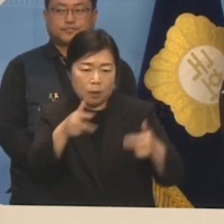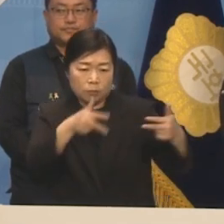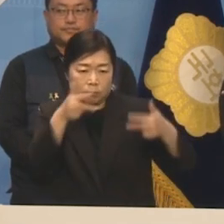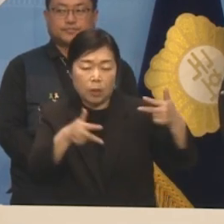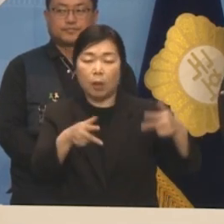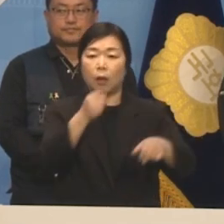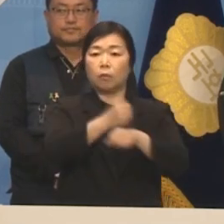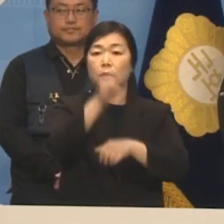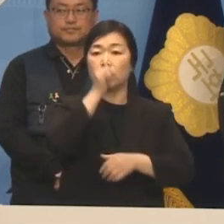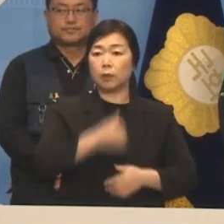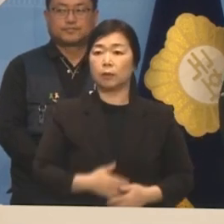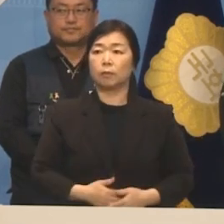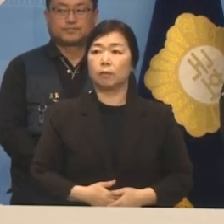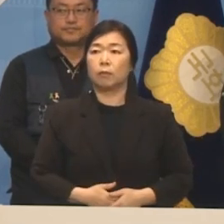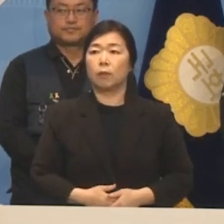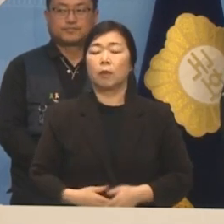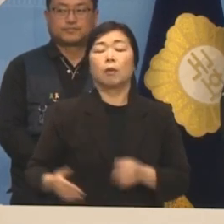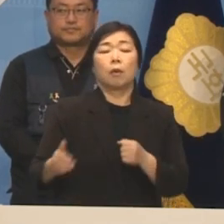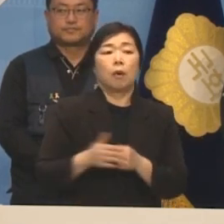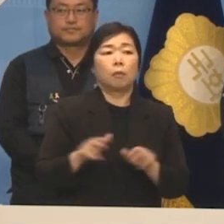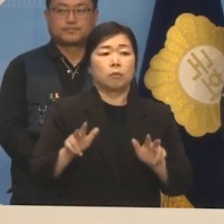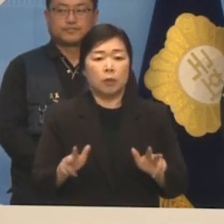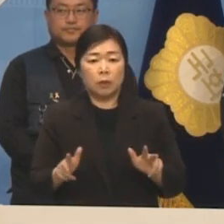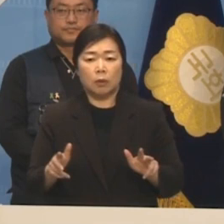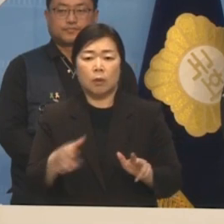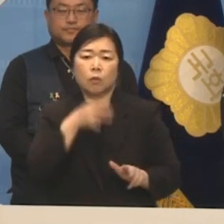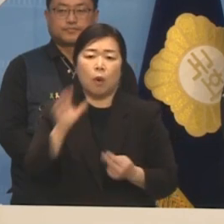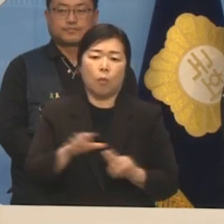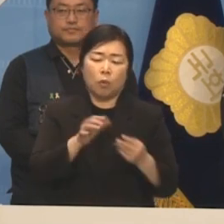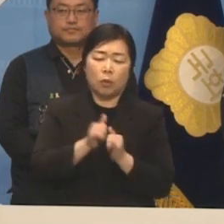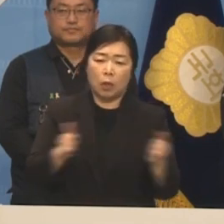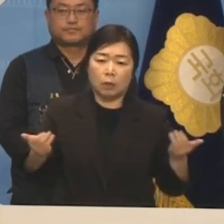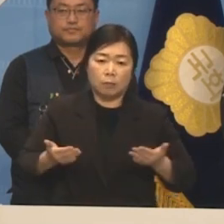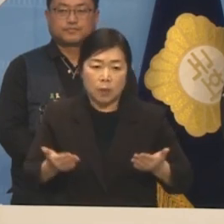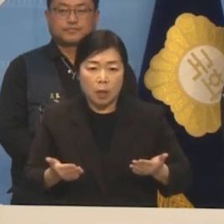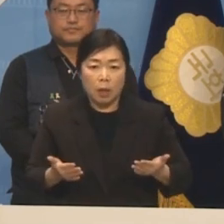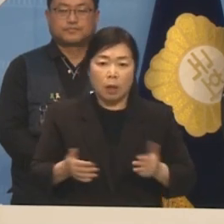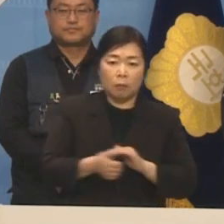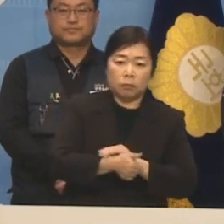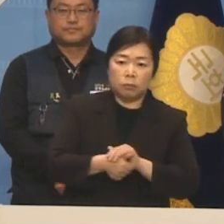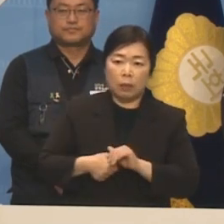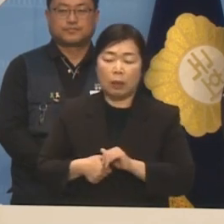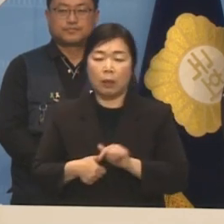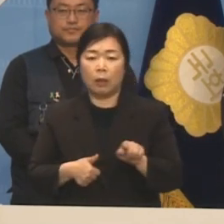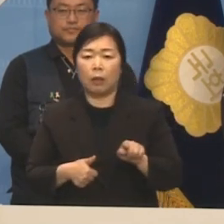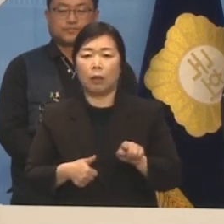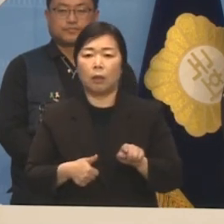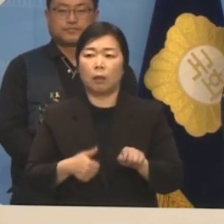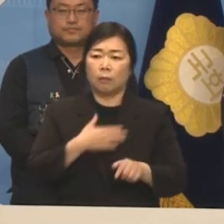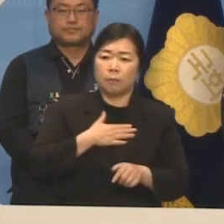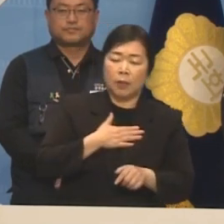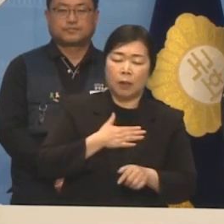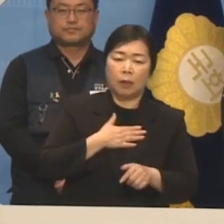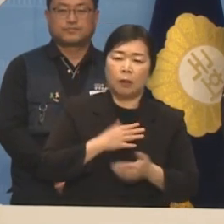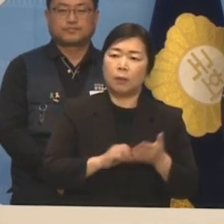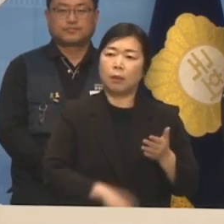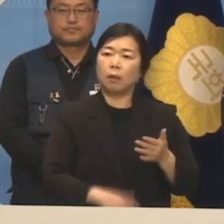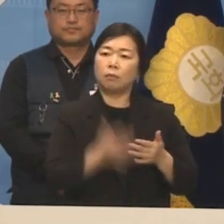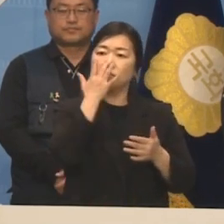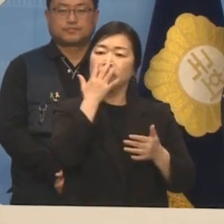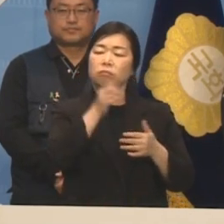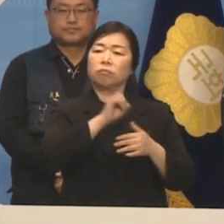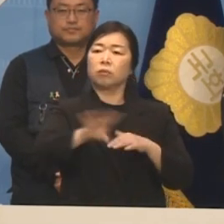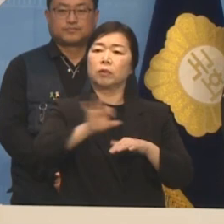하고 있습니다. 그러다 보니 현장 요양보호사들의 케어는 소심한 케어, 감정을 배제하는 케어로